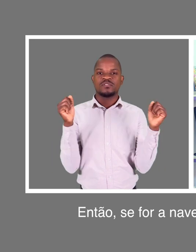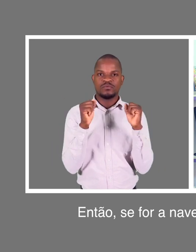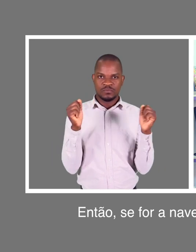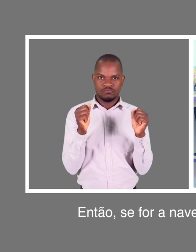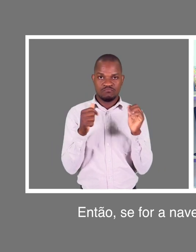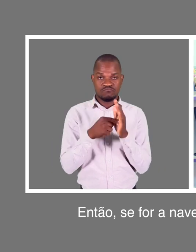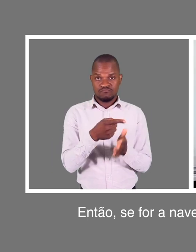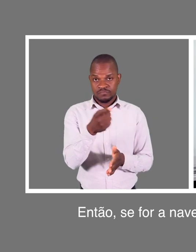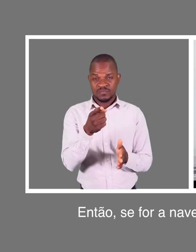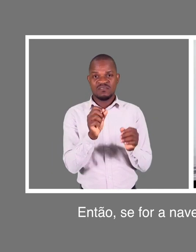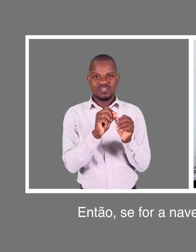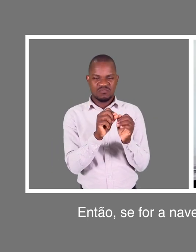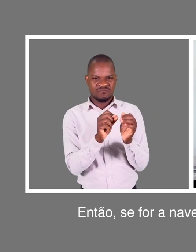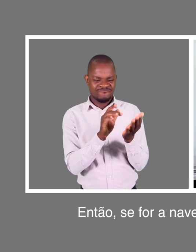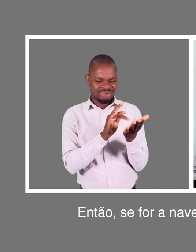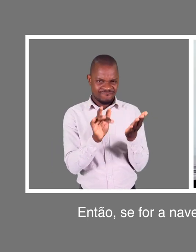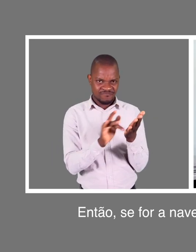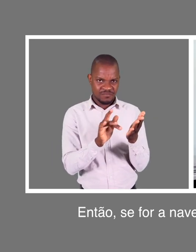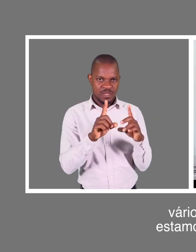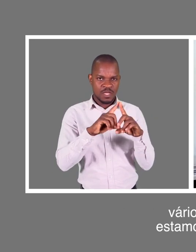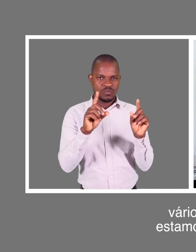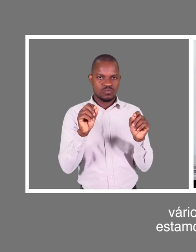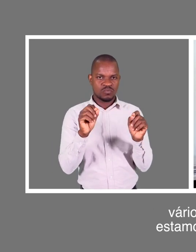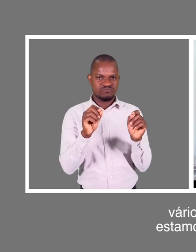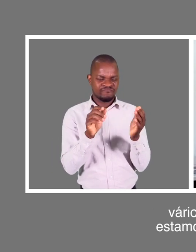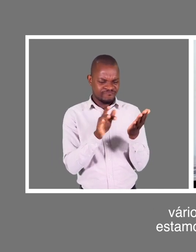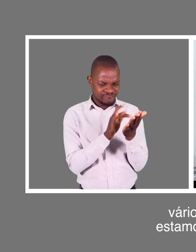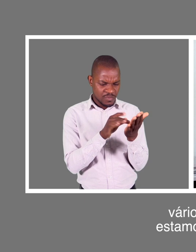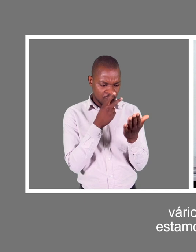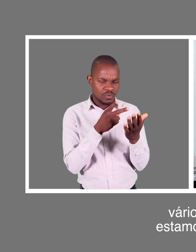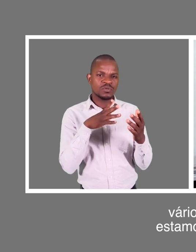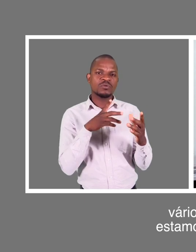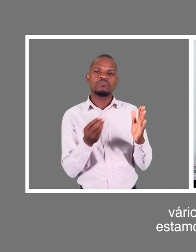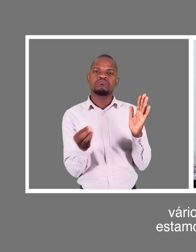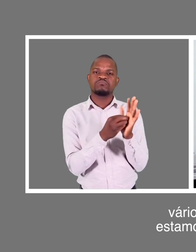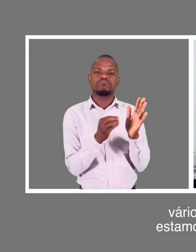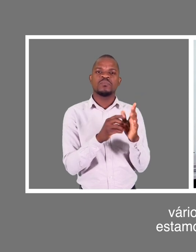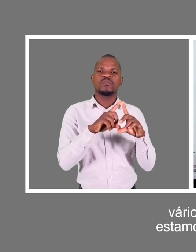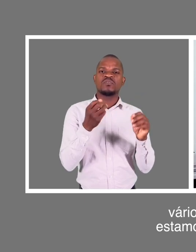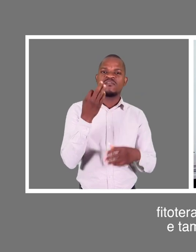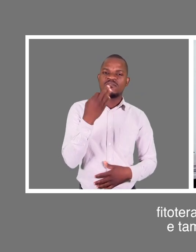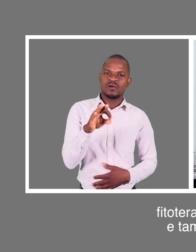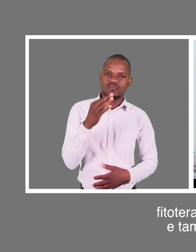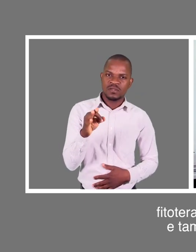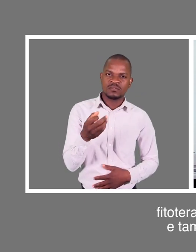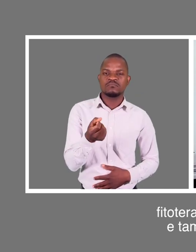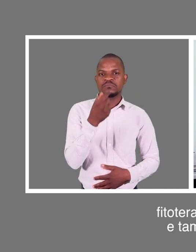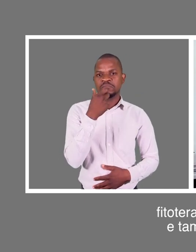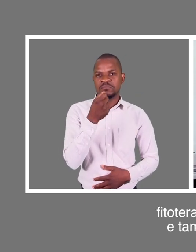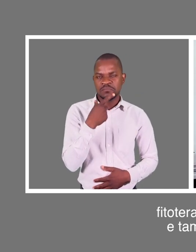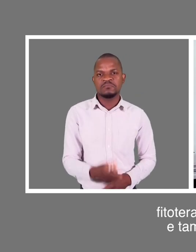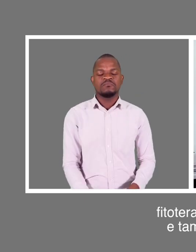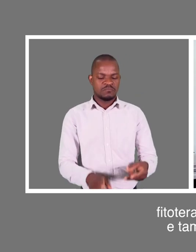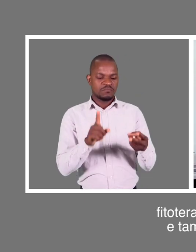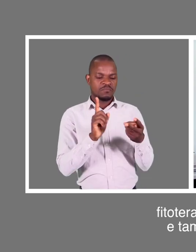navegar na plataforma, pode encontrar lá vários serviços de saúde. Estamos a falar de serviços de farmácias, estamos a falar de